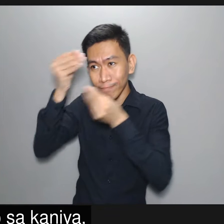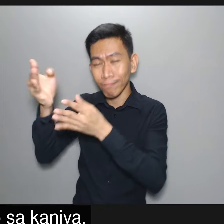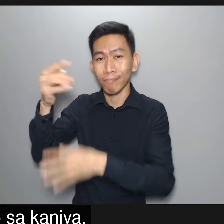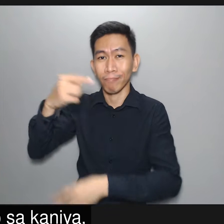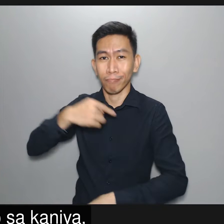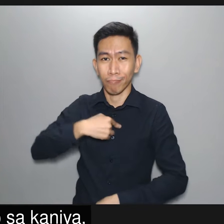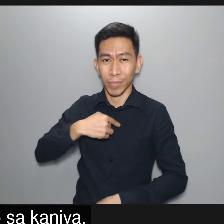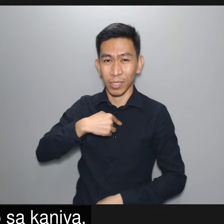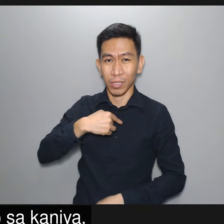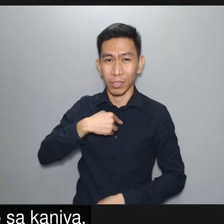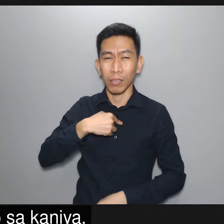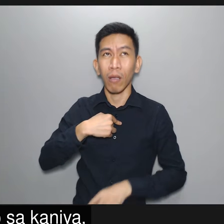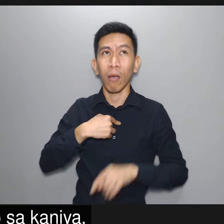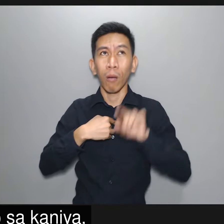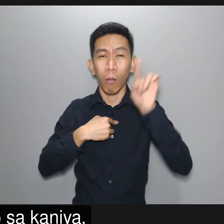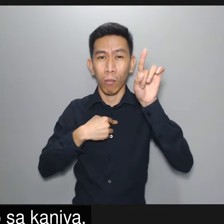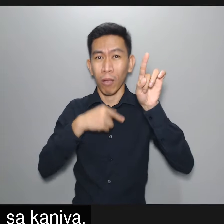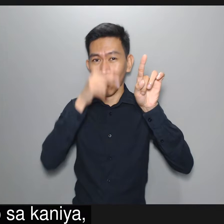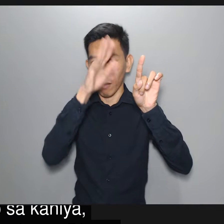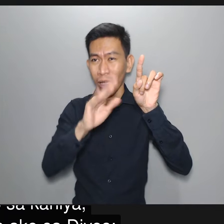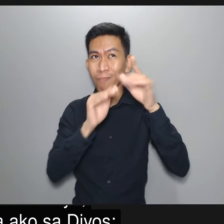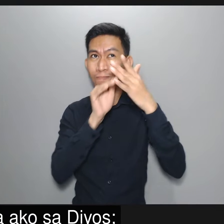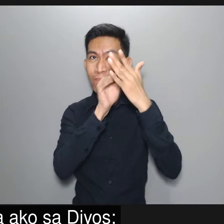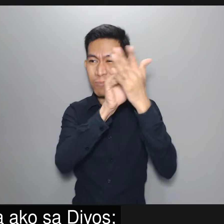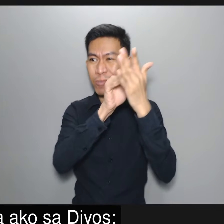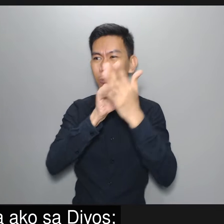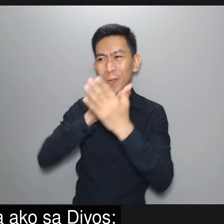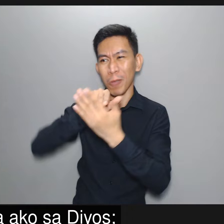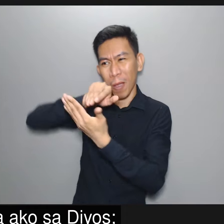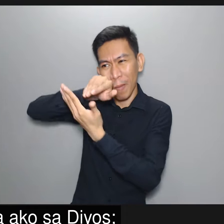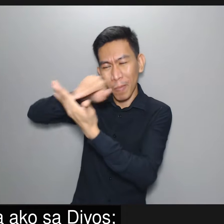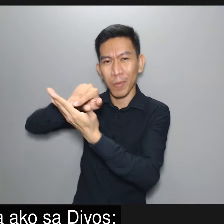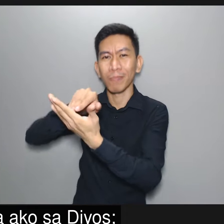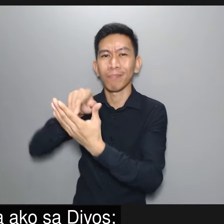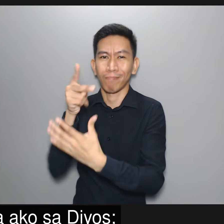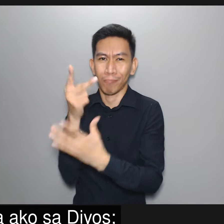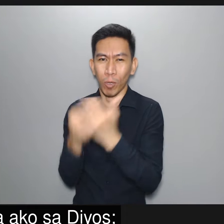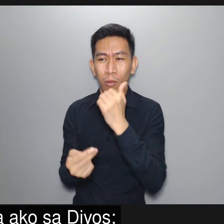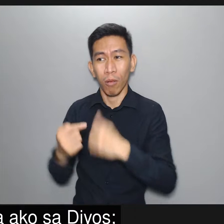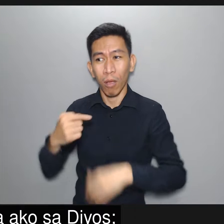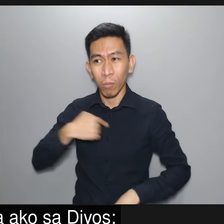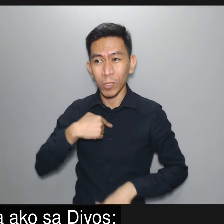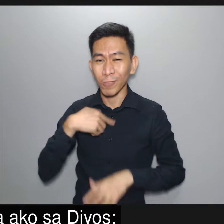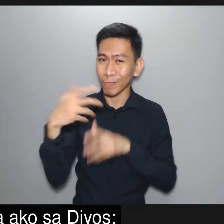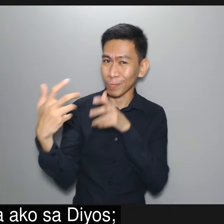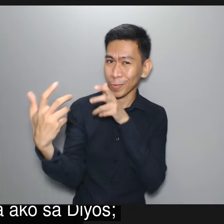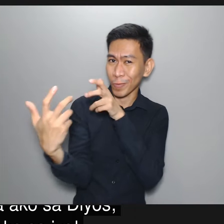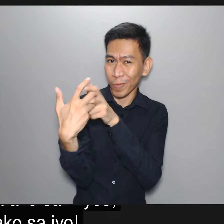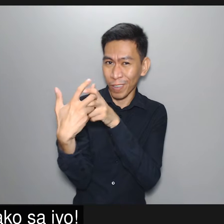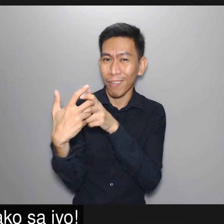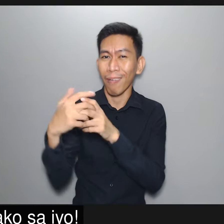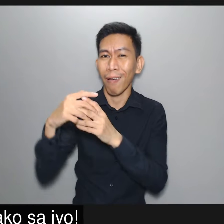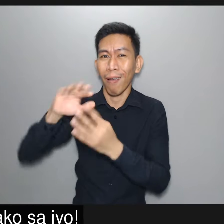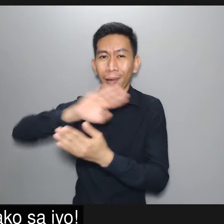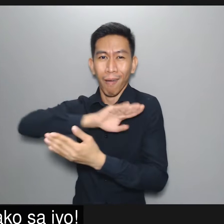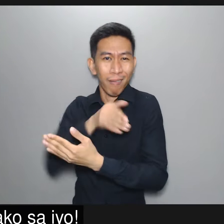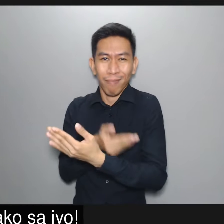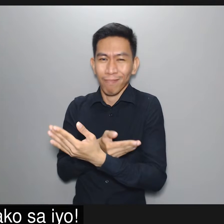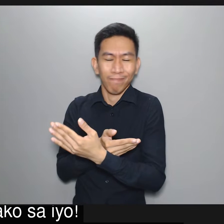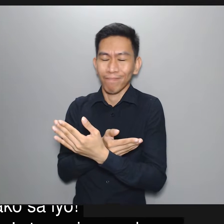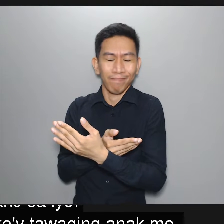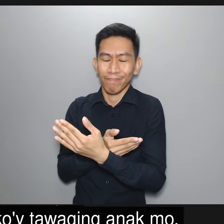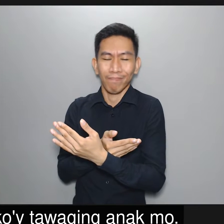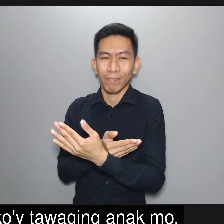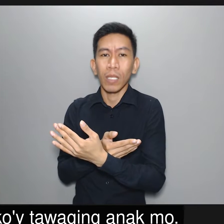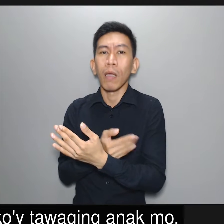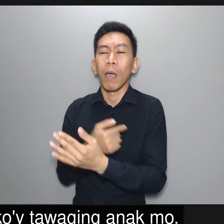Diyos, nagkasala ako sa iyo. Hindi na nararapat na ako itawaging anak mo. Nagmamakaawa